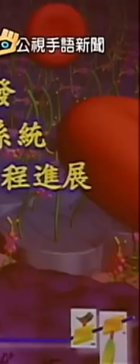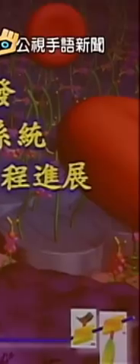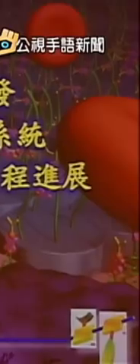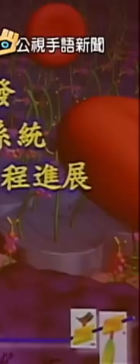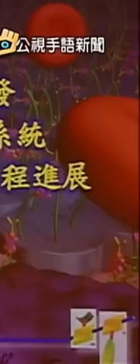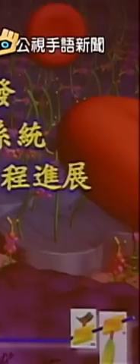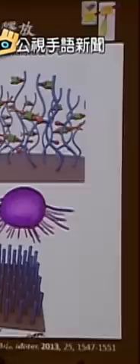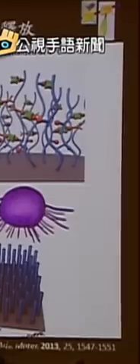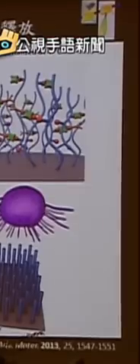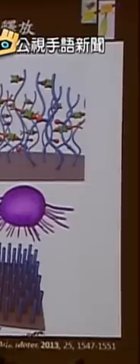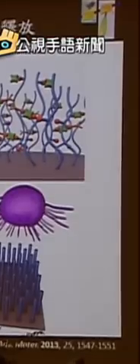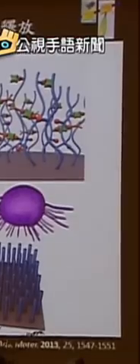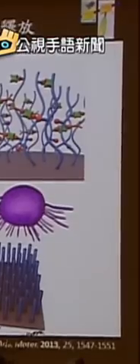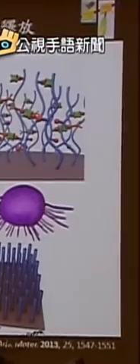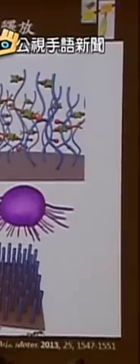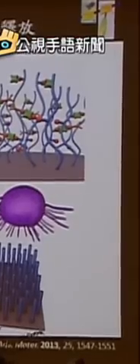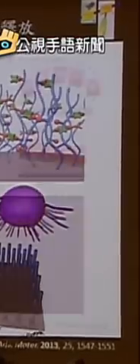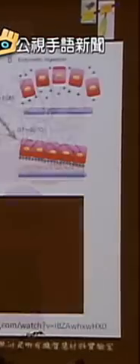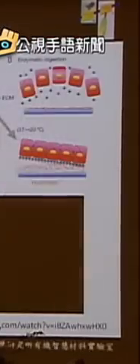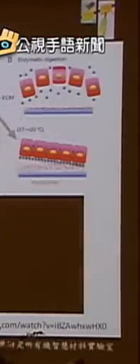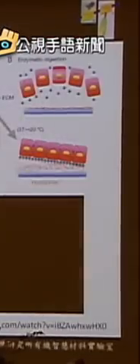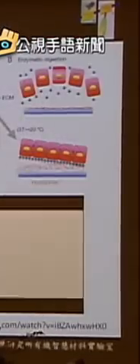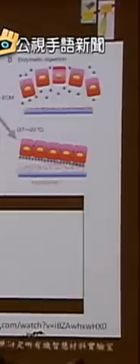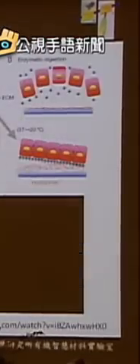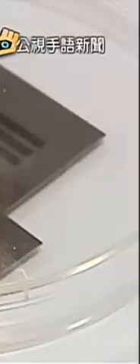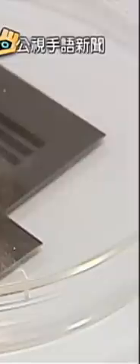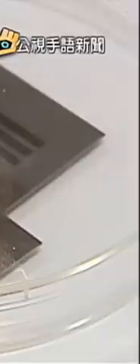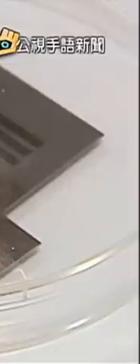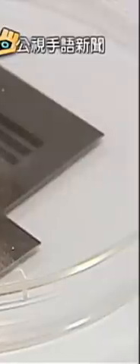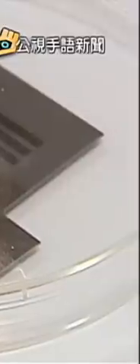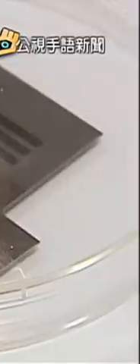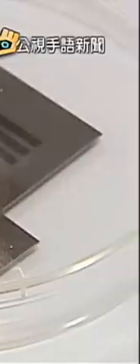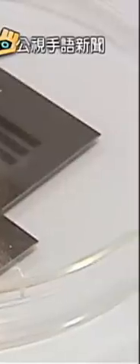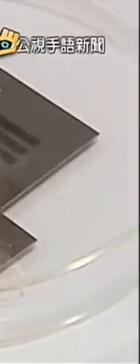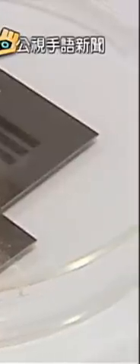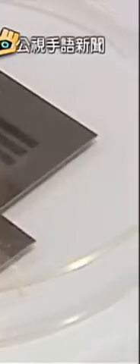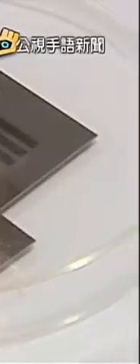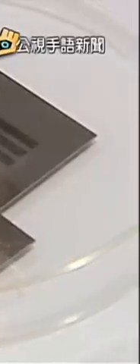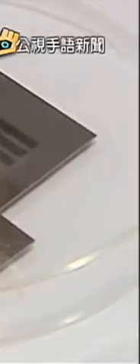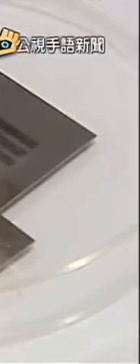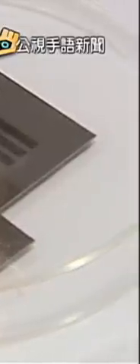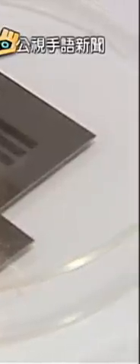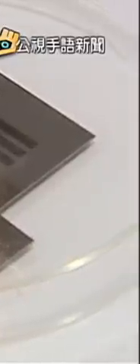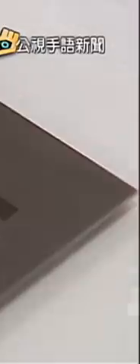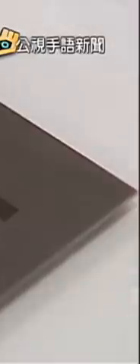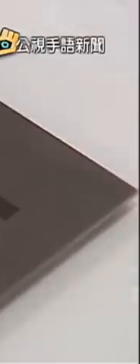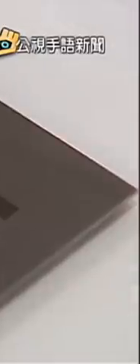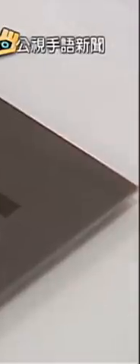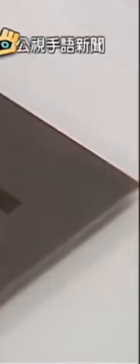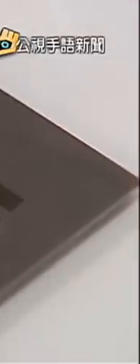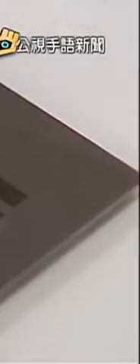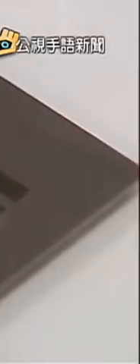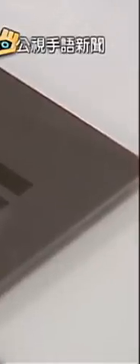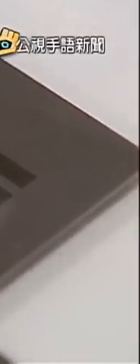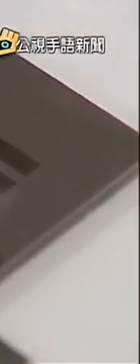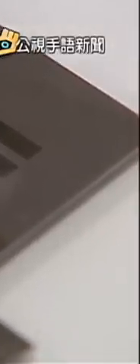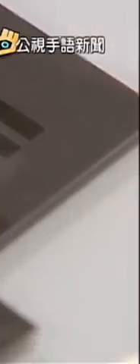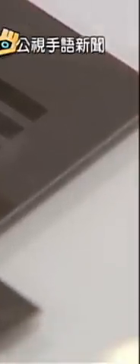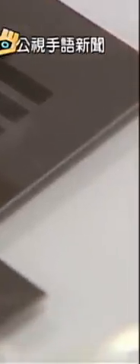热响应性纳米魔鬼毡晶片，透过晶片能够追踪并萃取循环癌细胞，并追踪移转路径。 它最大的特性就是它利